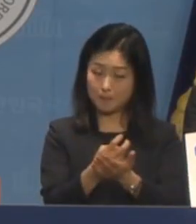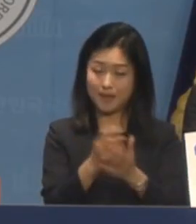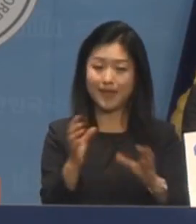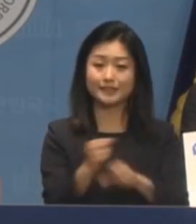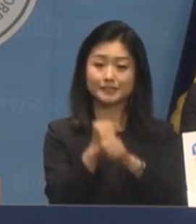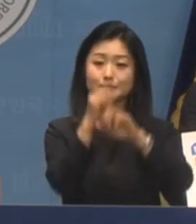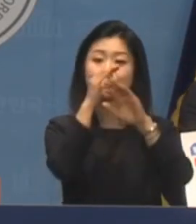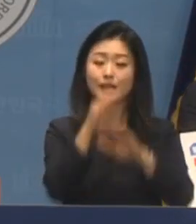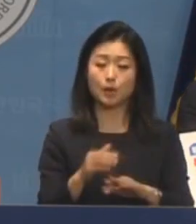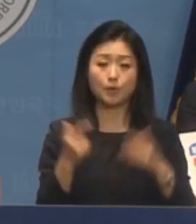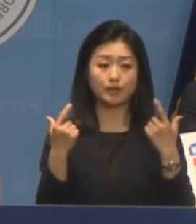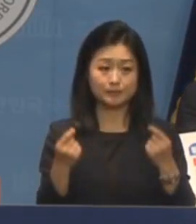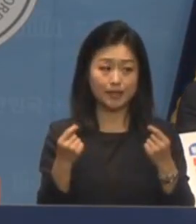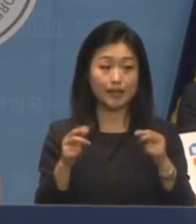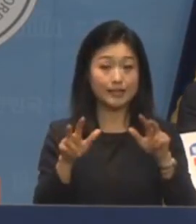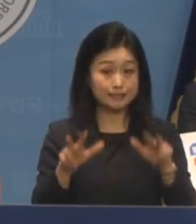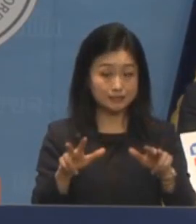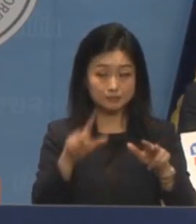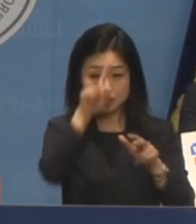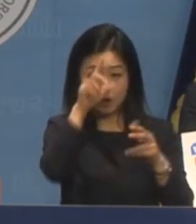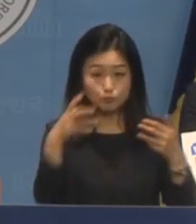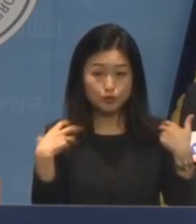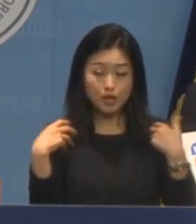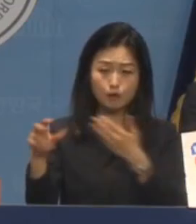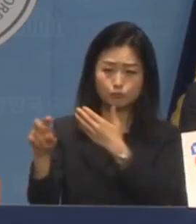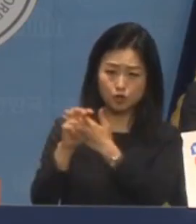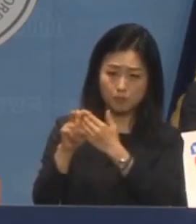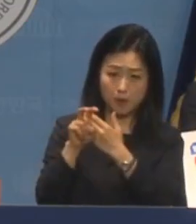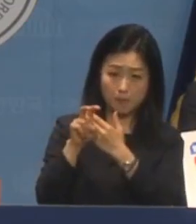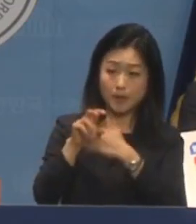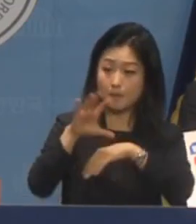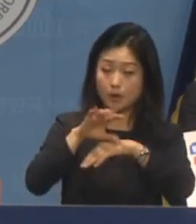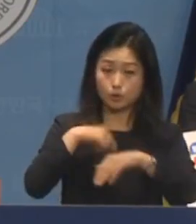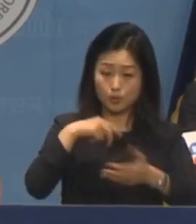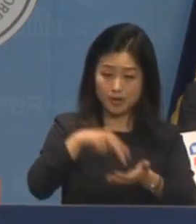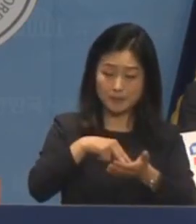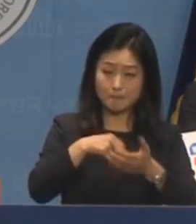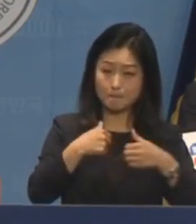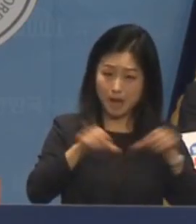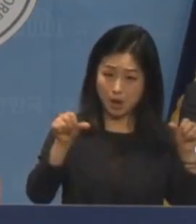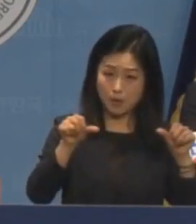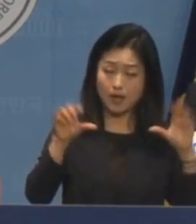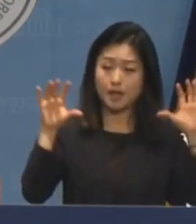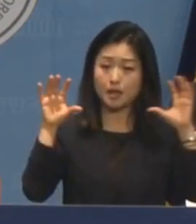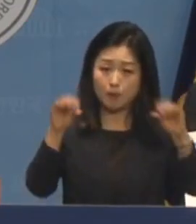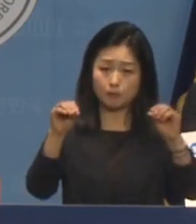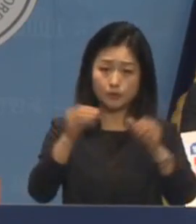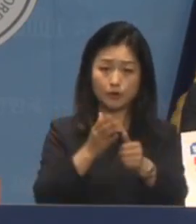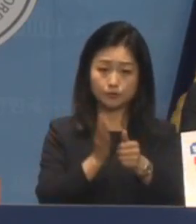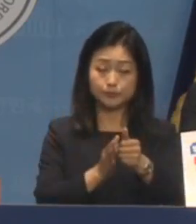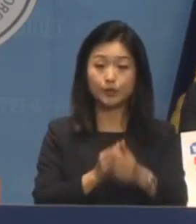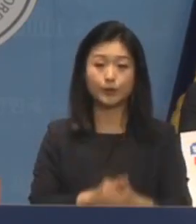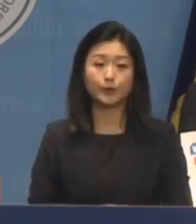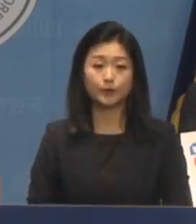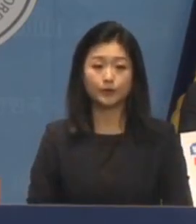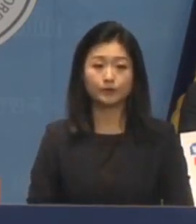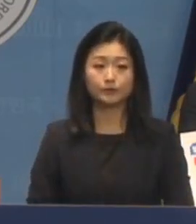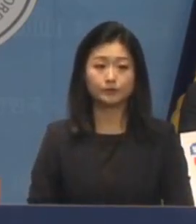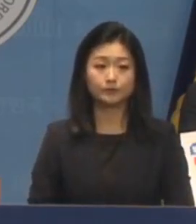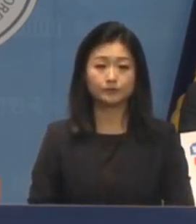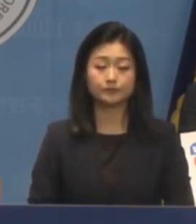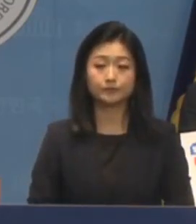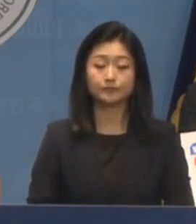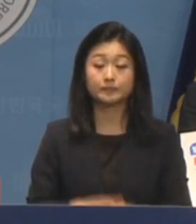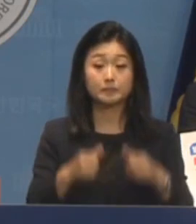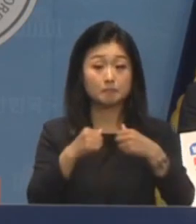핵심입니다. 현 정부가 자행하고 있는 불법 방송 독립성 파괴를 당장 멈춰야 합니다.